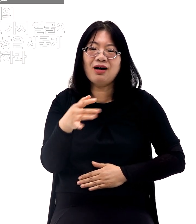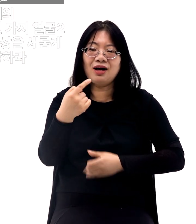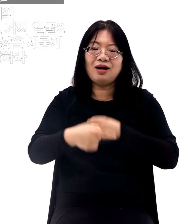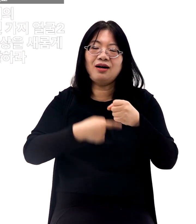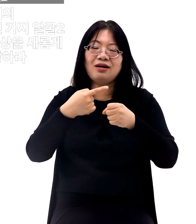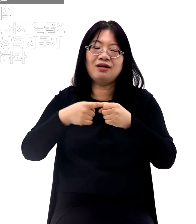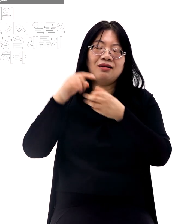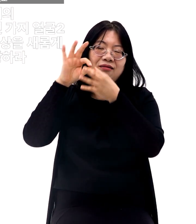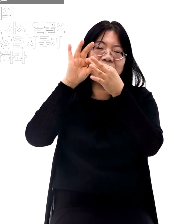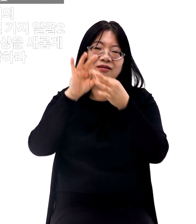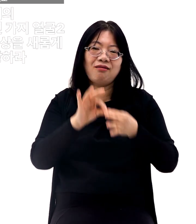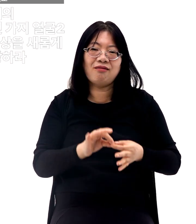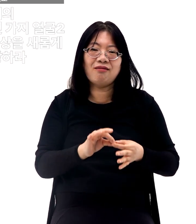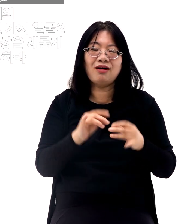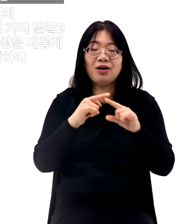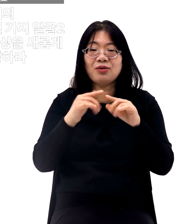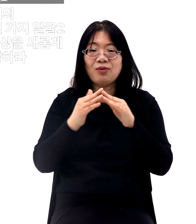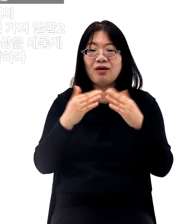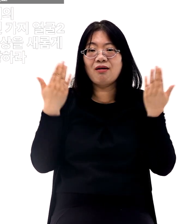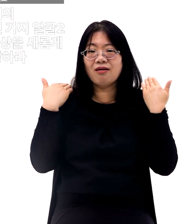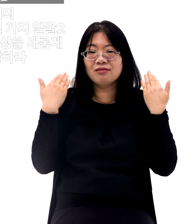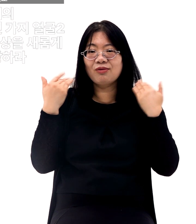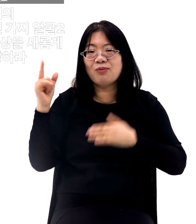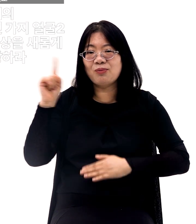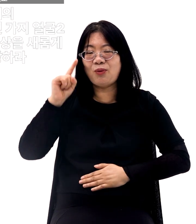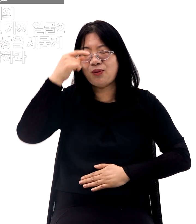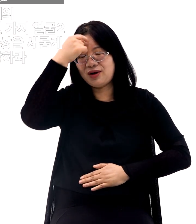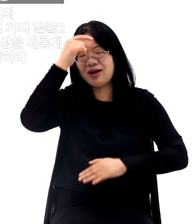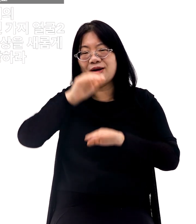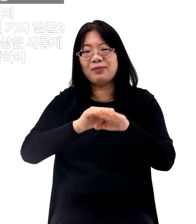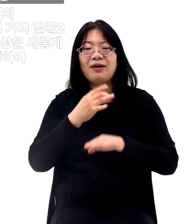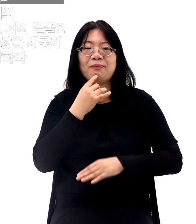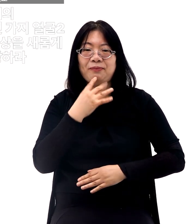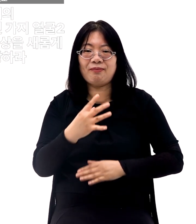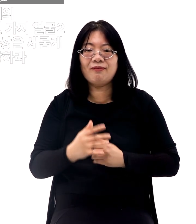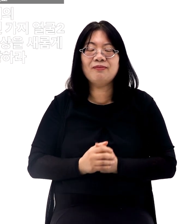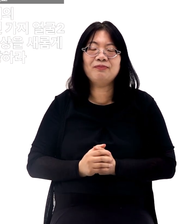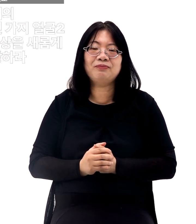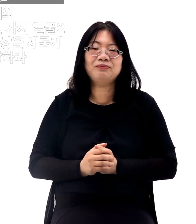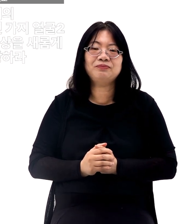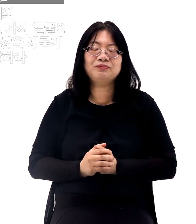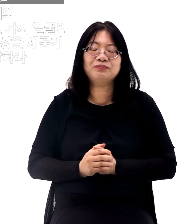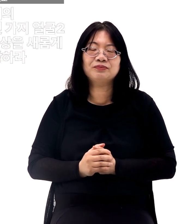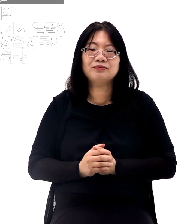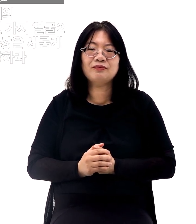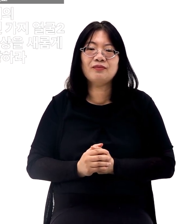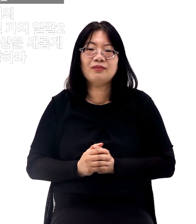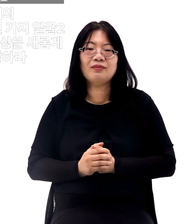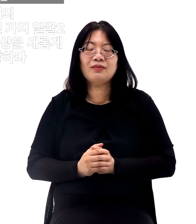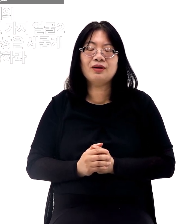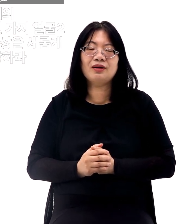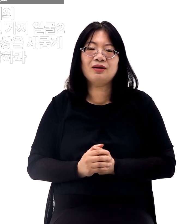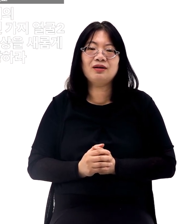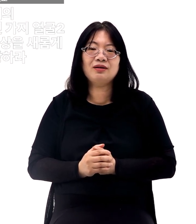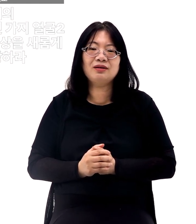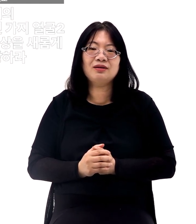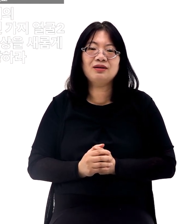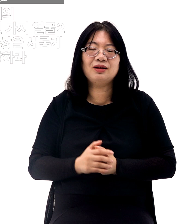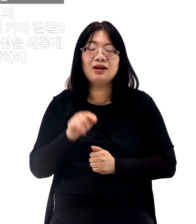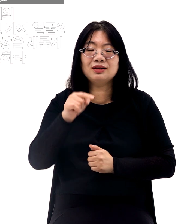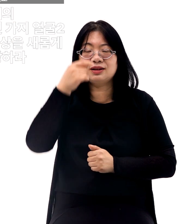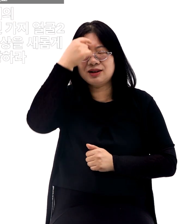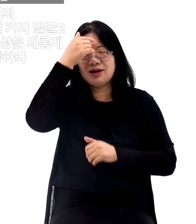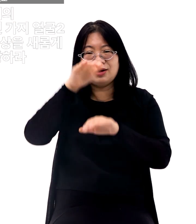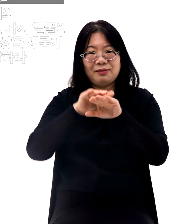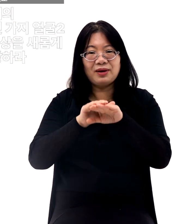1년 내내 교회 학교도 예배밖에 없었어요. 그런데 돌아보면 그